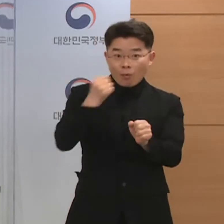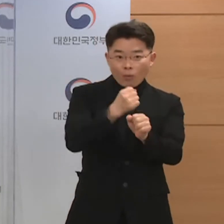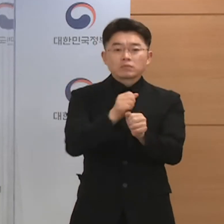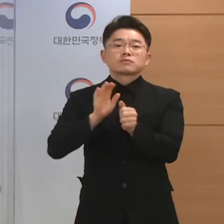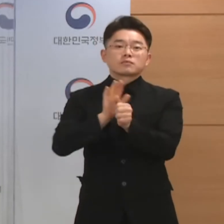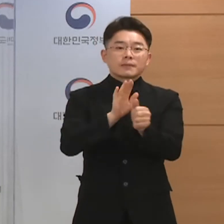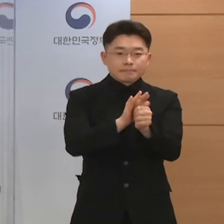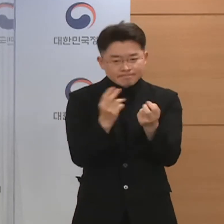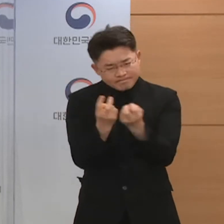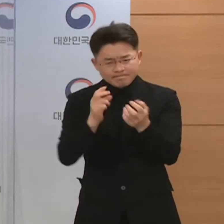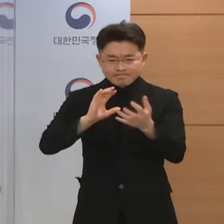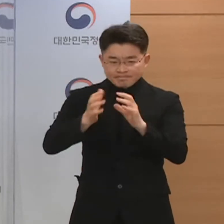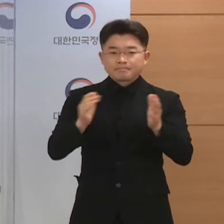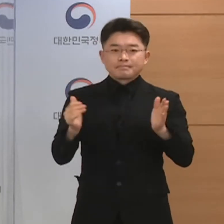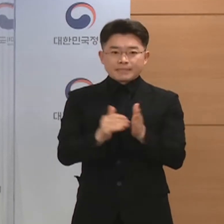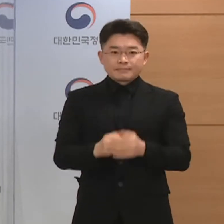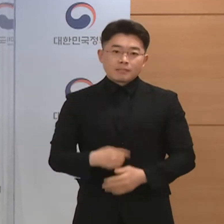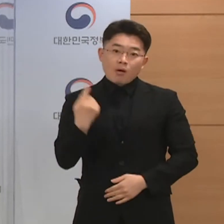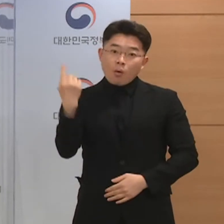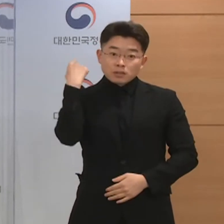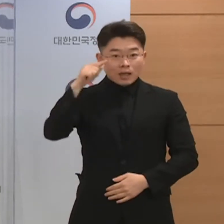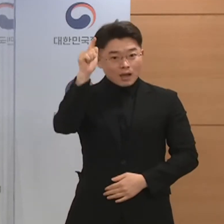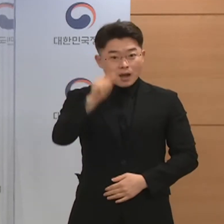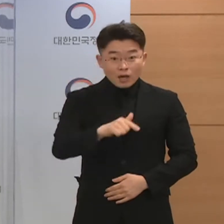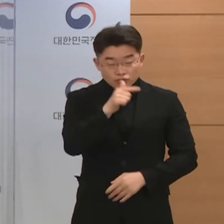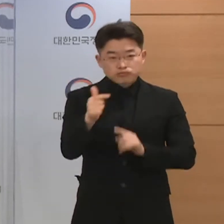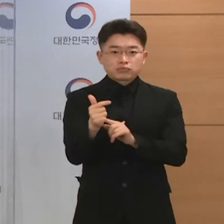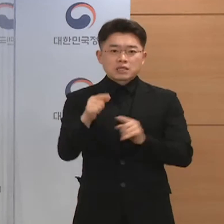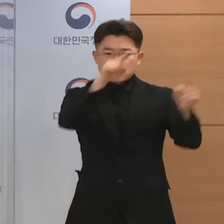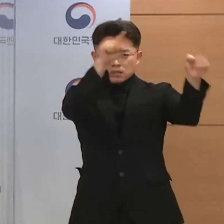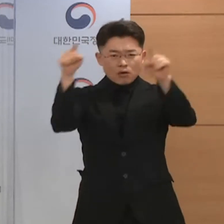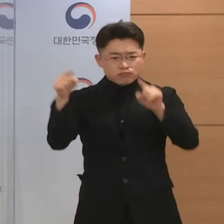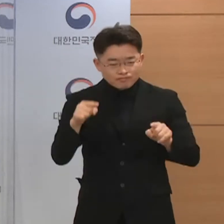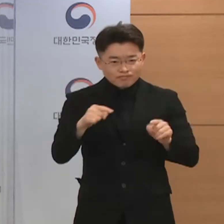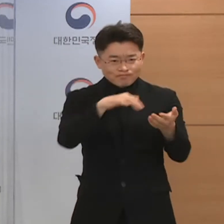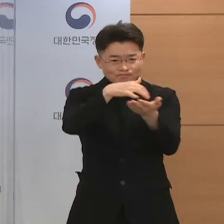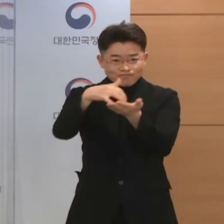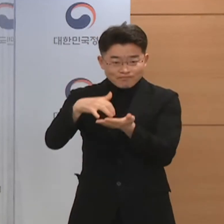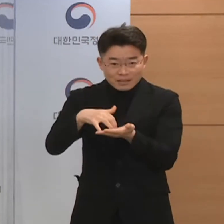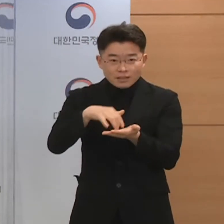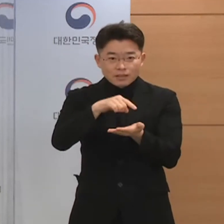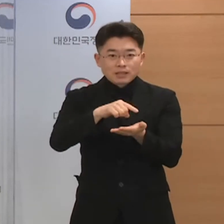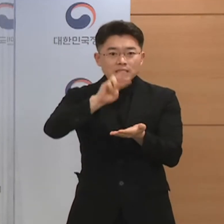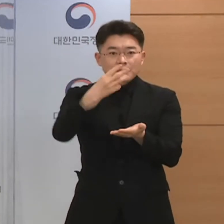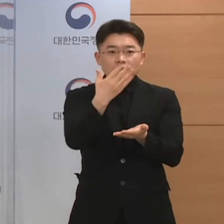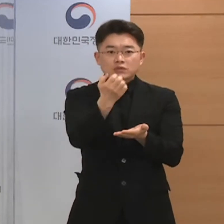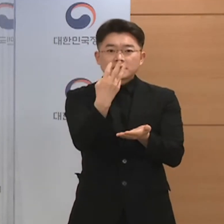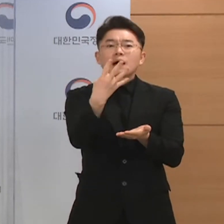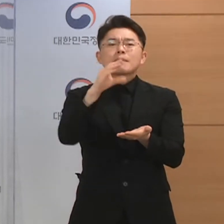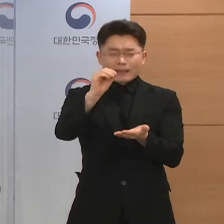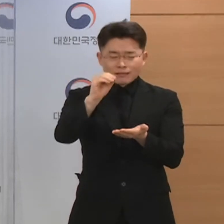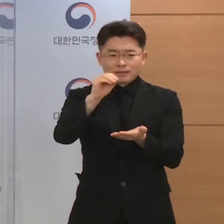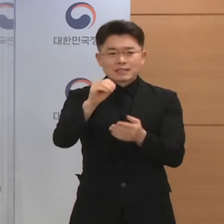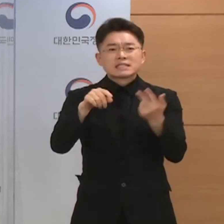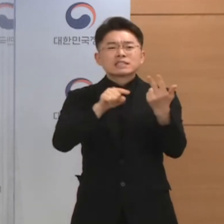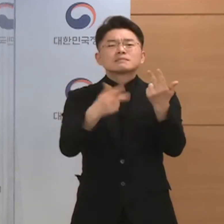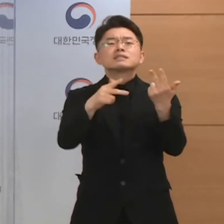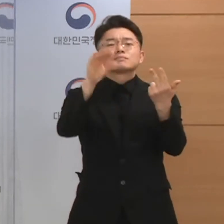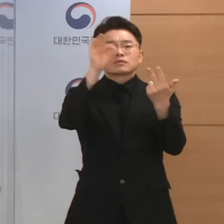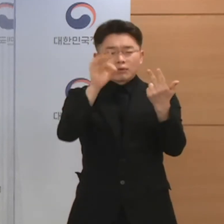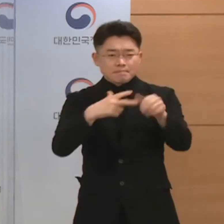논의하였습니다. 오늘 0시까지 전국에서 394만 명, 7.7%의